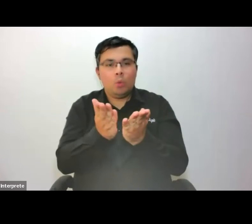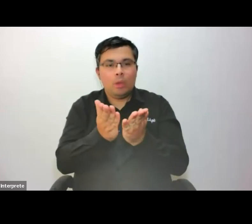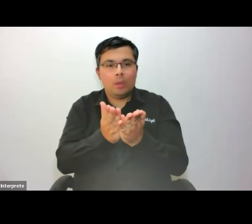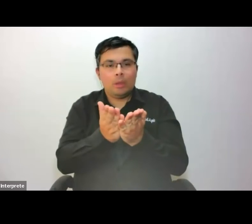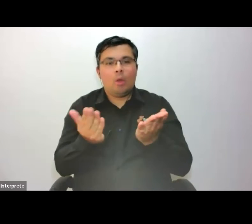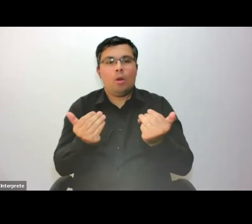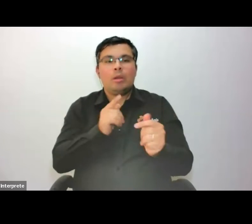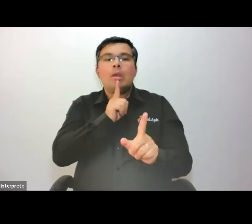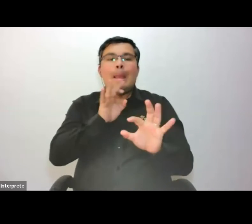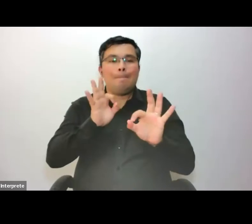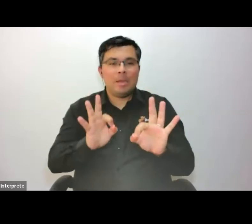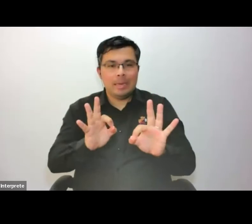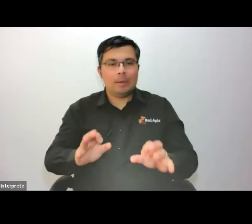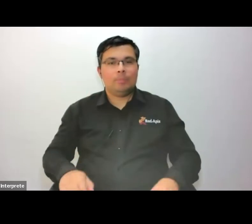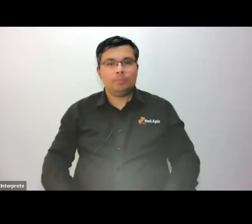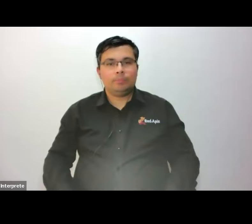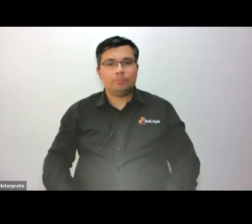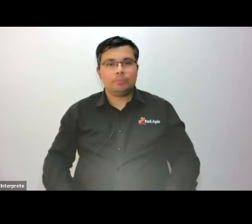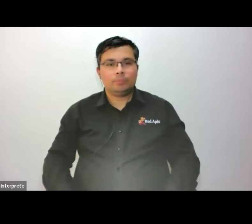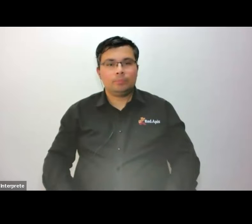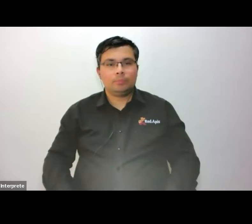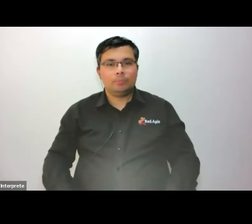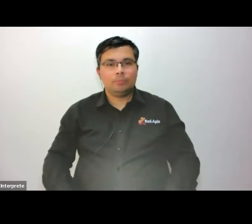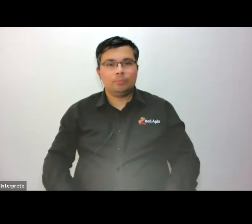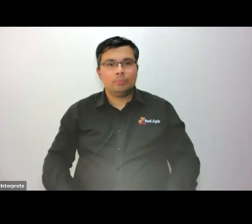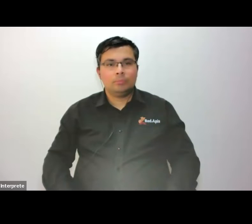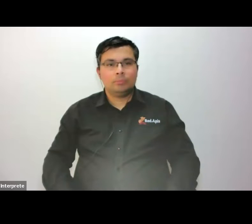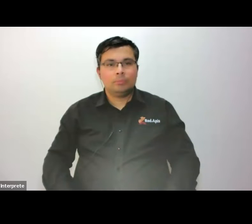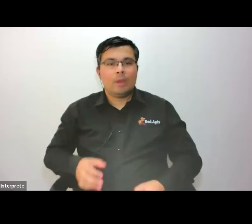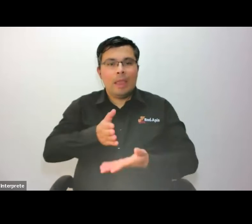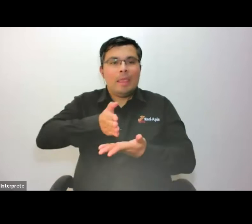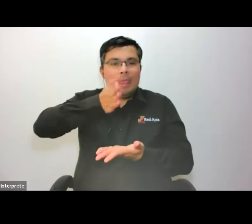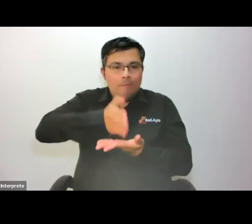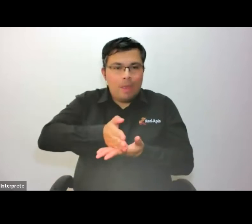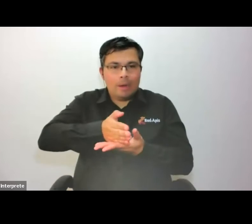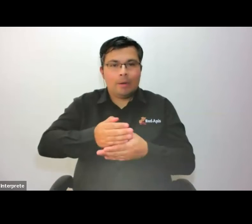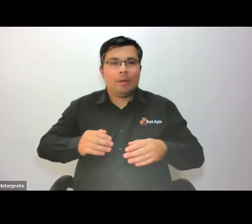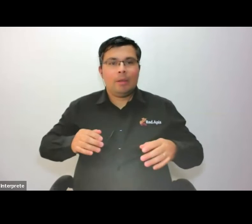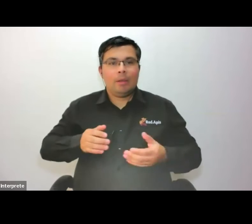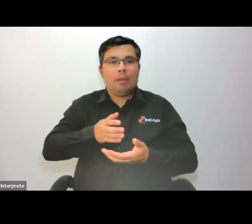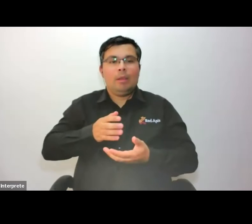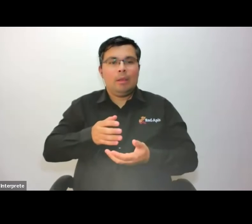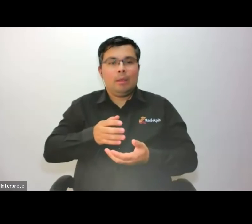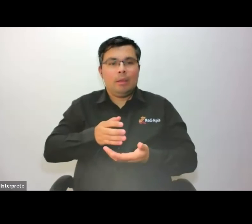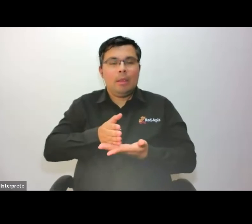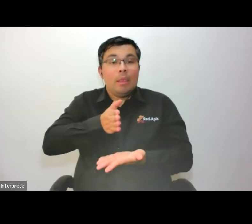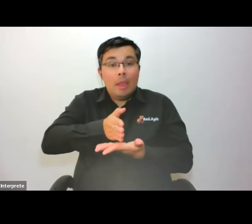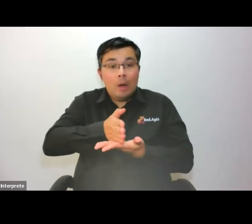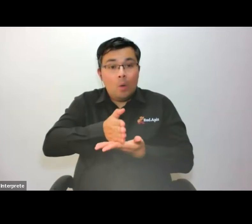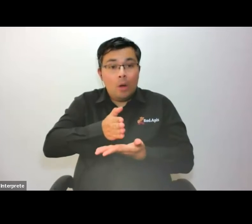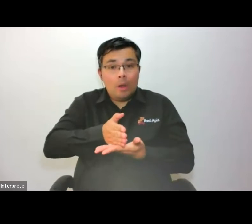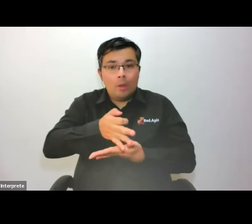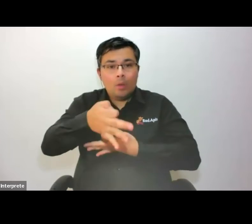claro que es deber del sostenedor pronunciarse respecto a cómo desplegar los